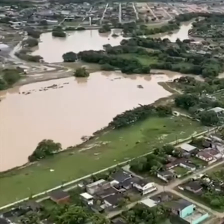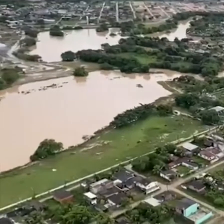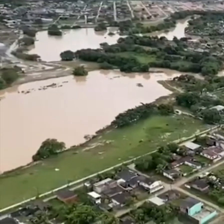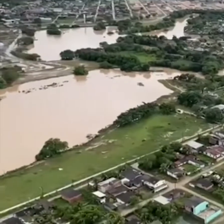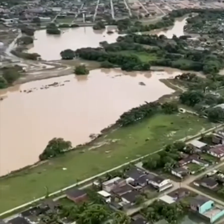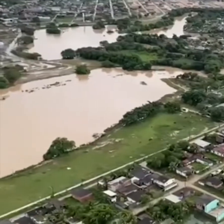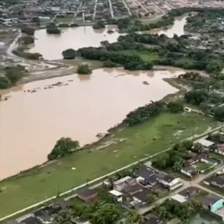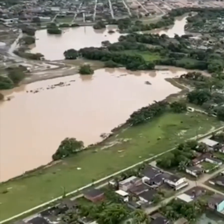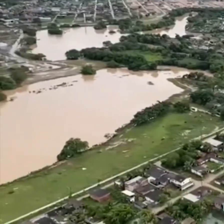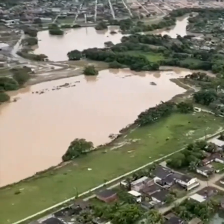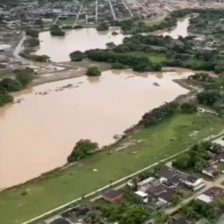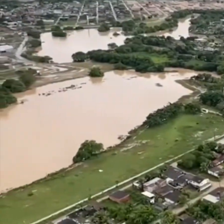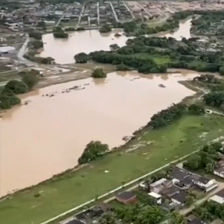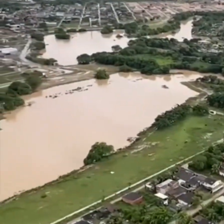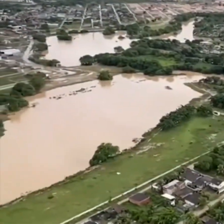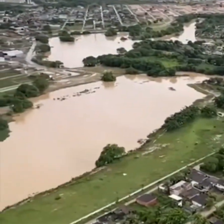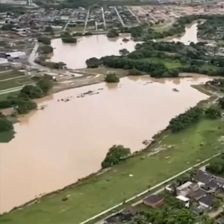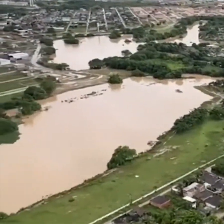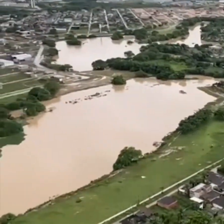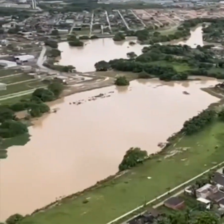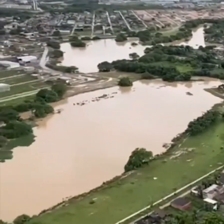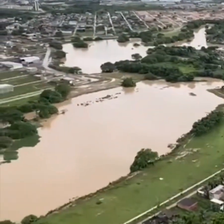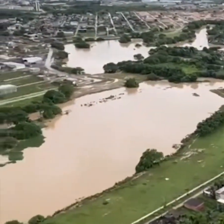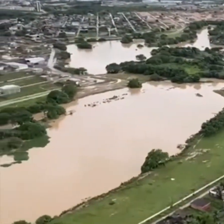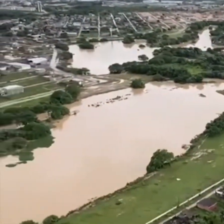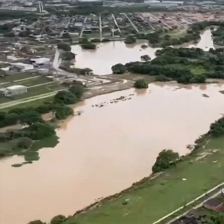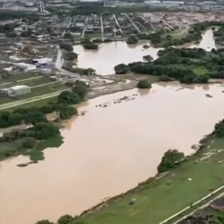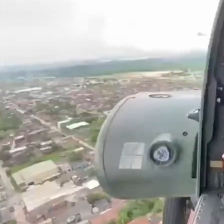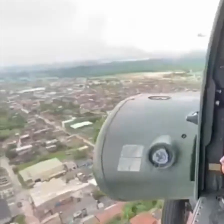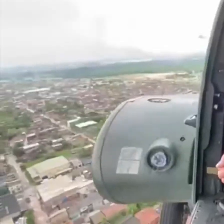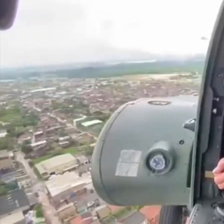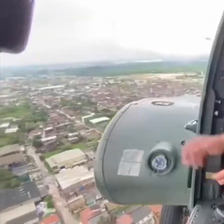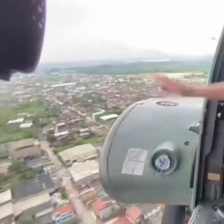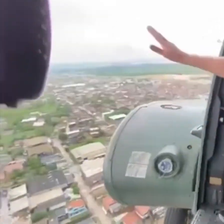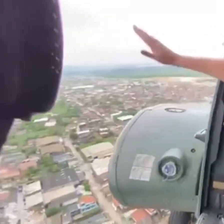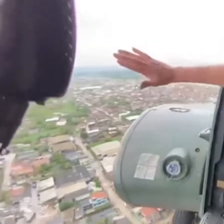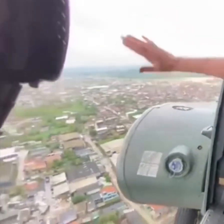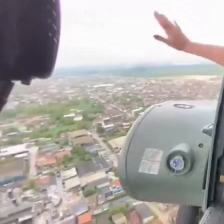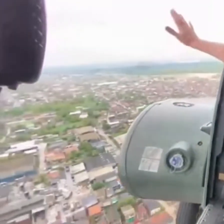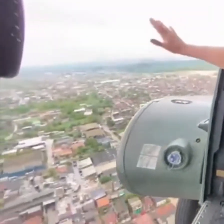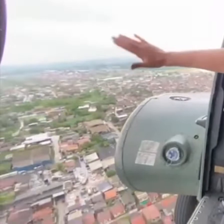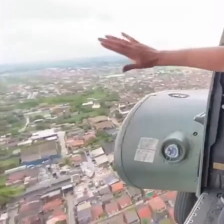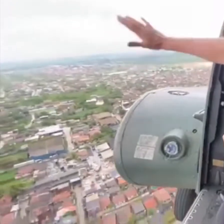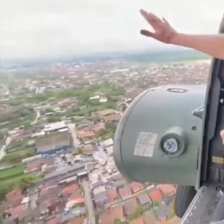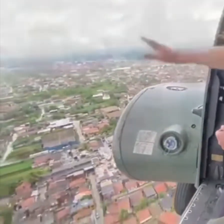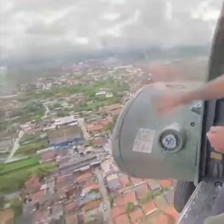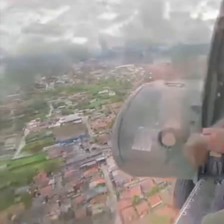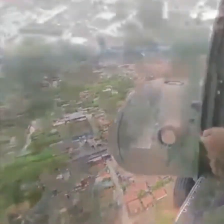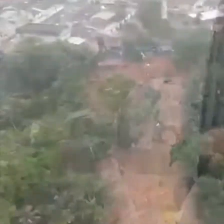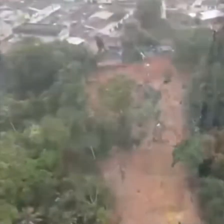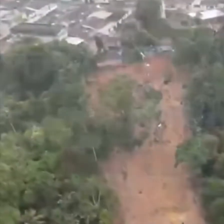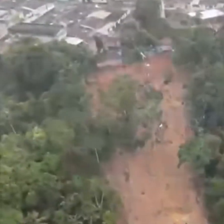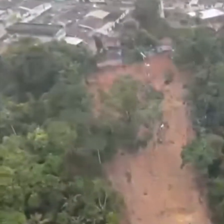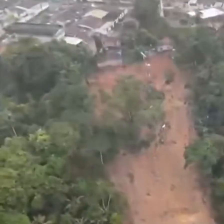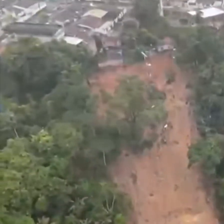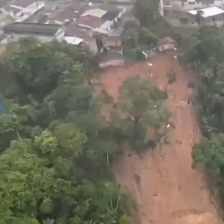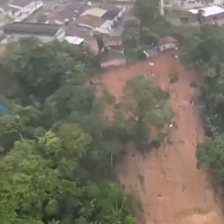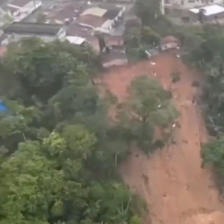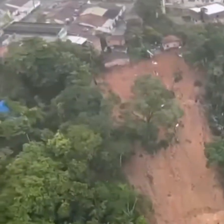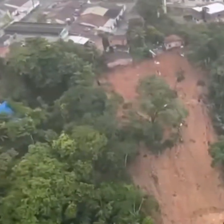sobrevoo de helicóptero foi nas áreas mais afetadas pela chuva em Recife Olinda e Paudalho as imagens mostram